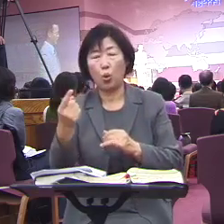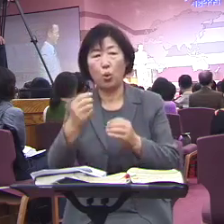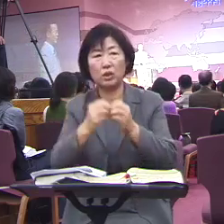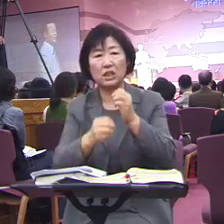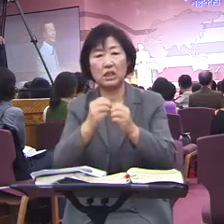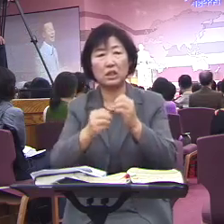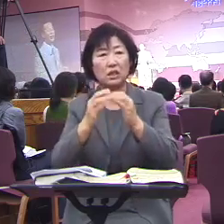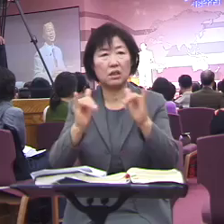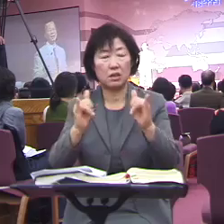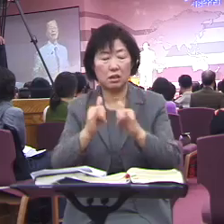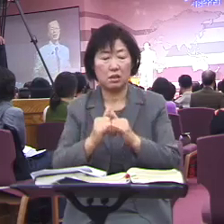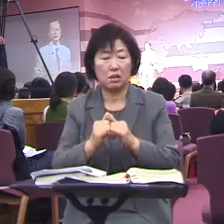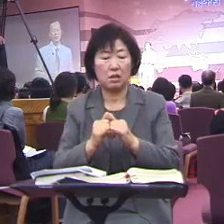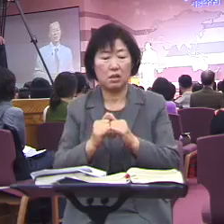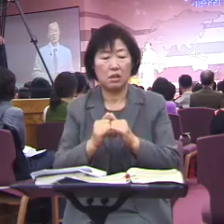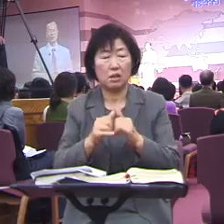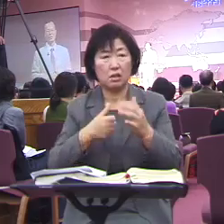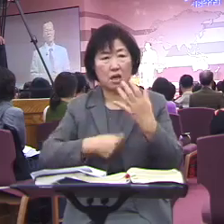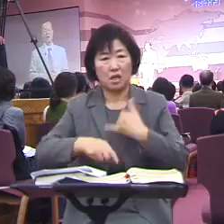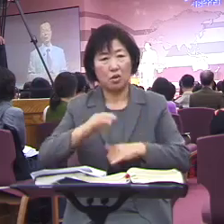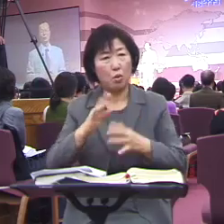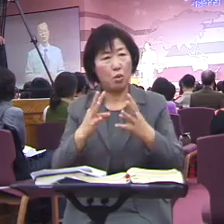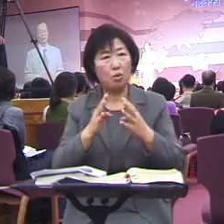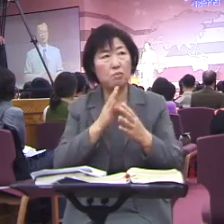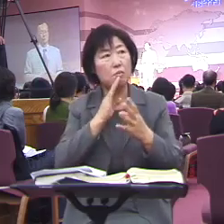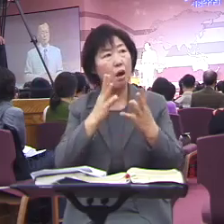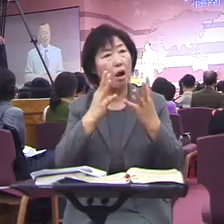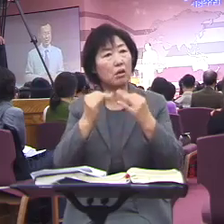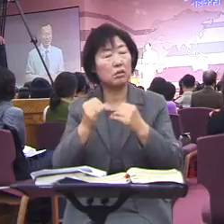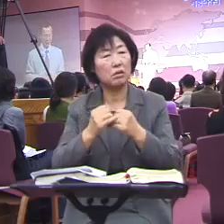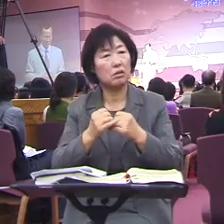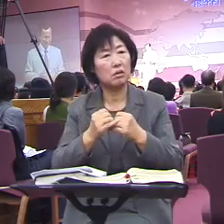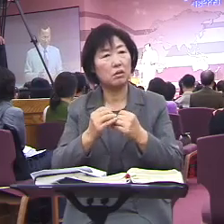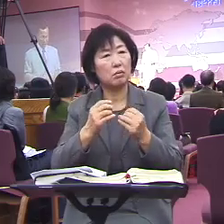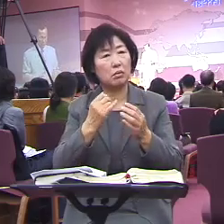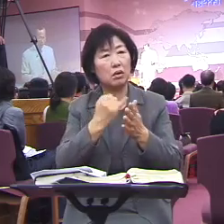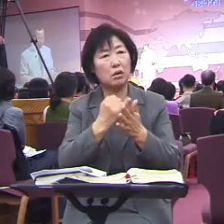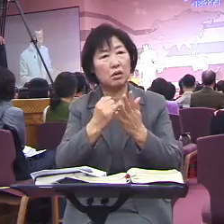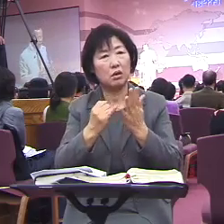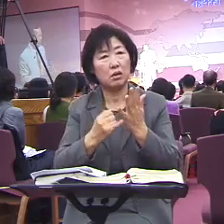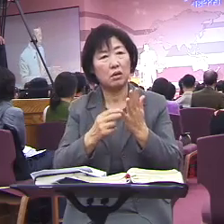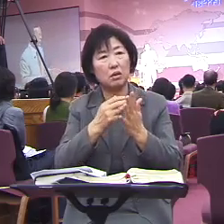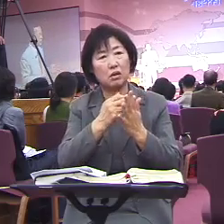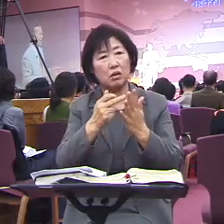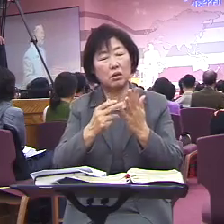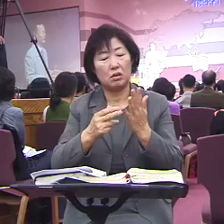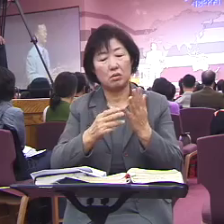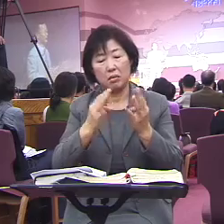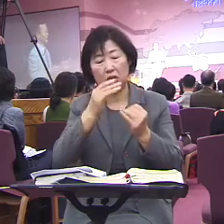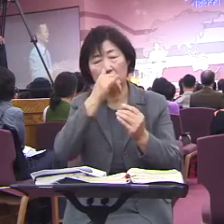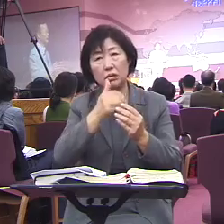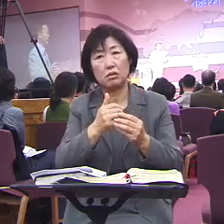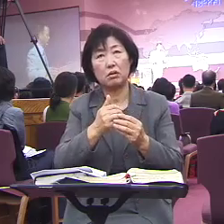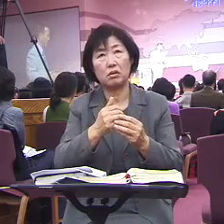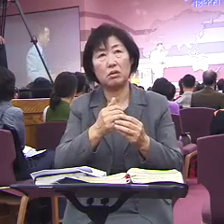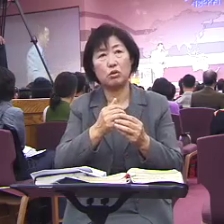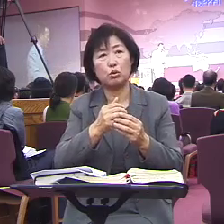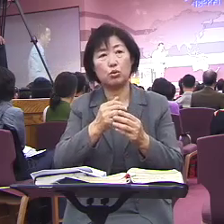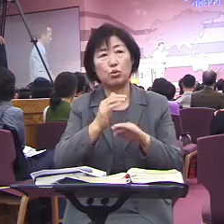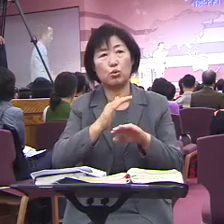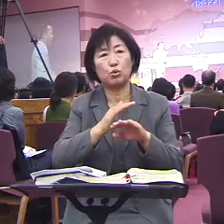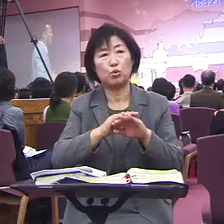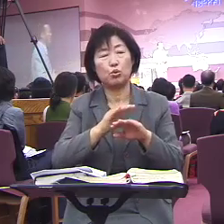있었는데요. 그에겐 자녀가 참 많았습니다. 자녀가 참 많고, 그리고 그뿐만이 아니라 자녀와 함께 삼촌들 그리고 또